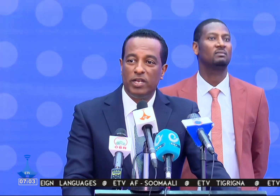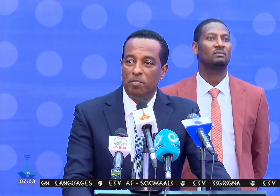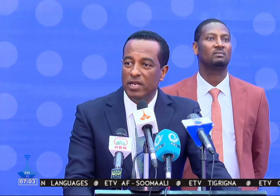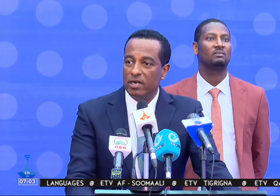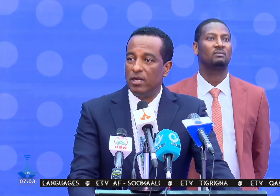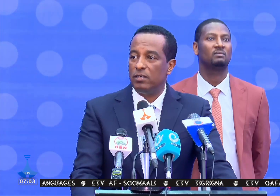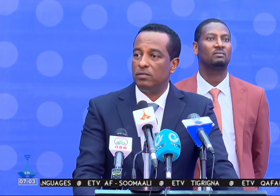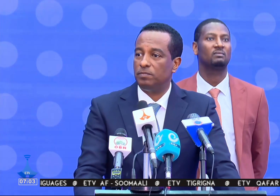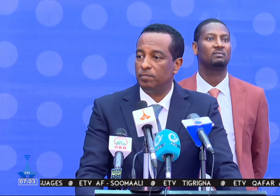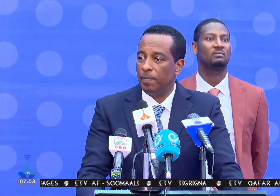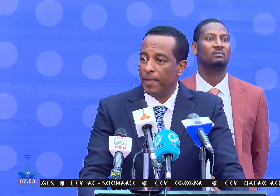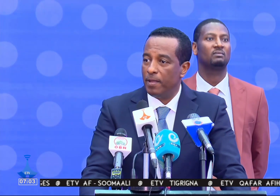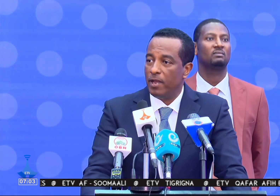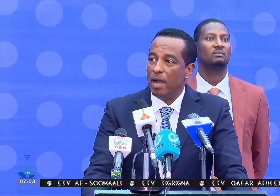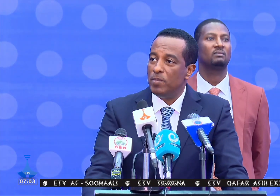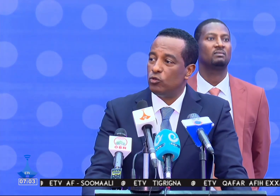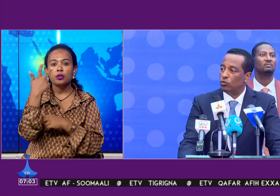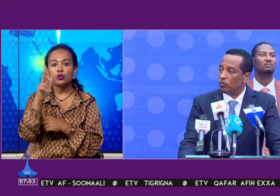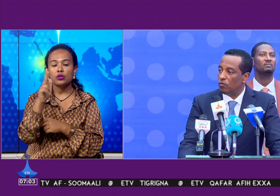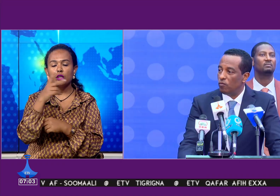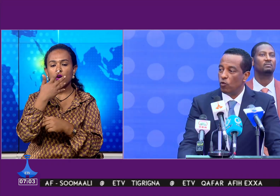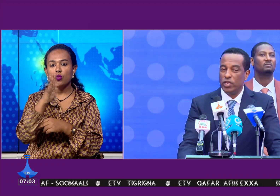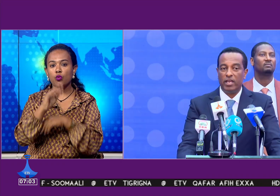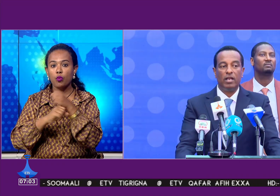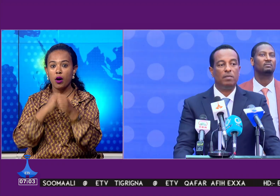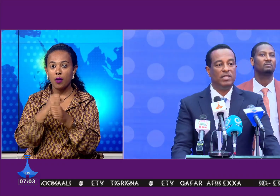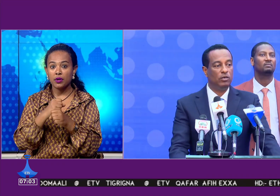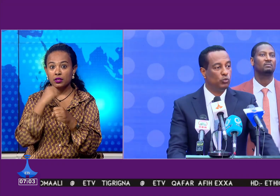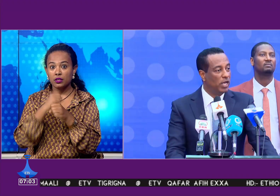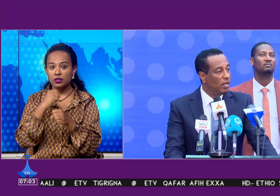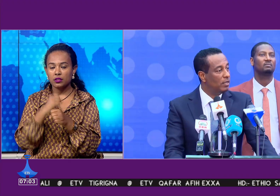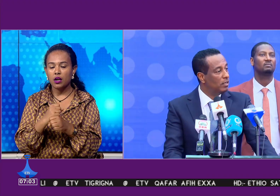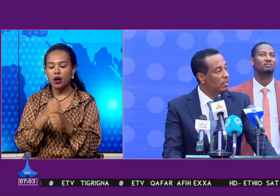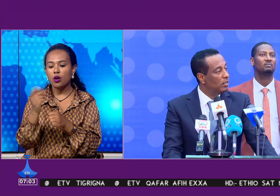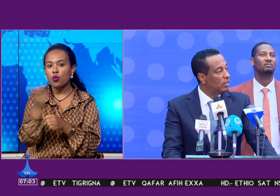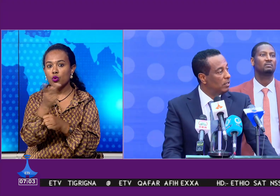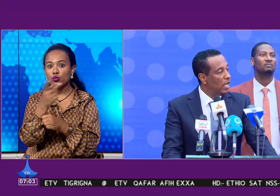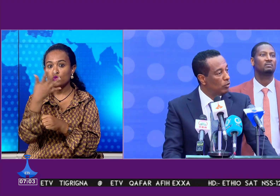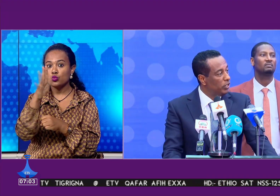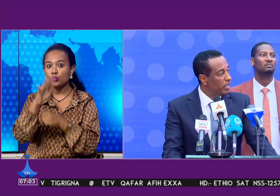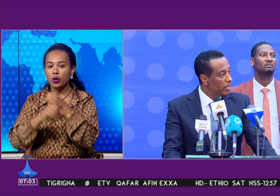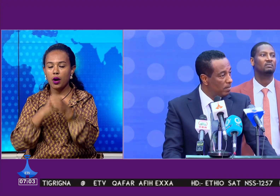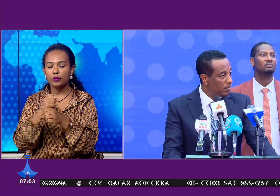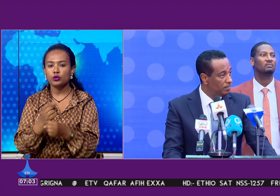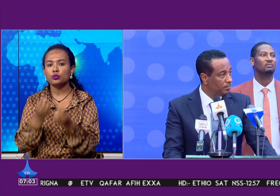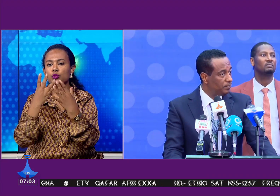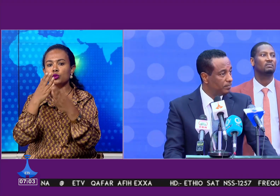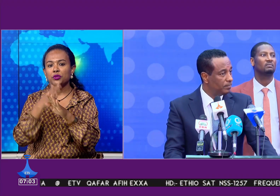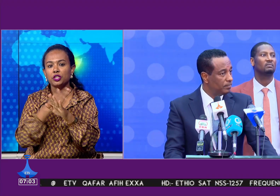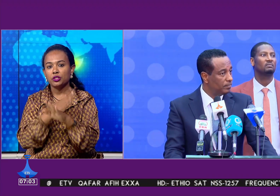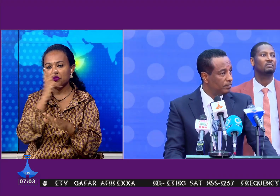ኩርማኑ ተደርበንር በሶስተኛ ሩብ ዓመት ስራችን በብዙ መለኪያዎች ከሁለቱ ሩብ ዓመቶች ብዙ መሻሻል